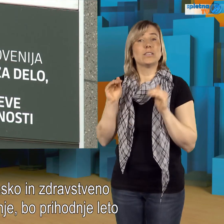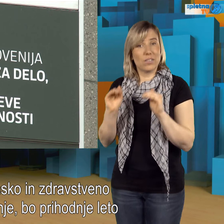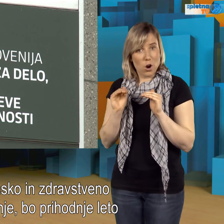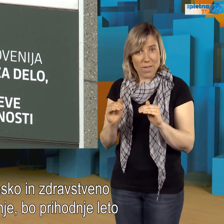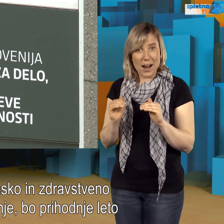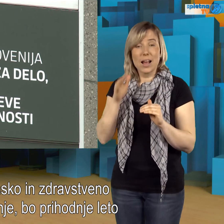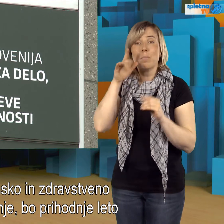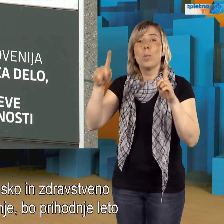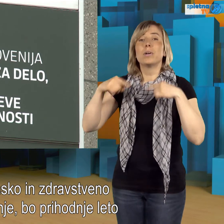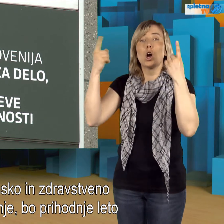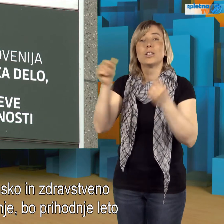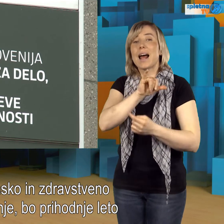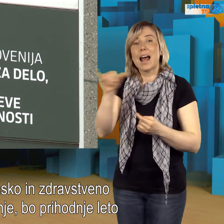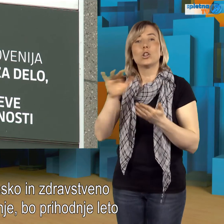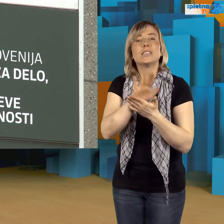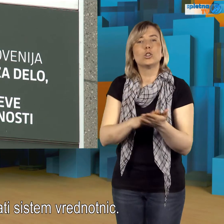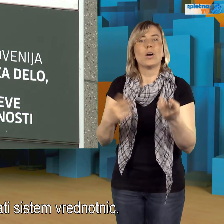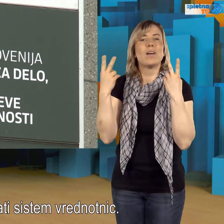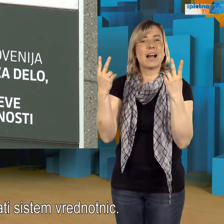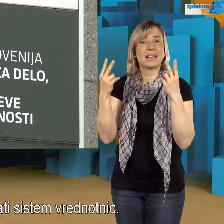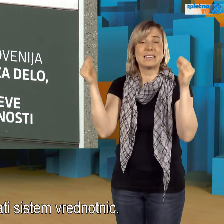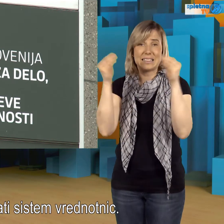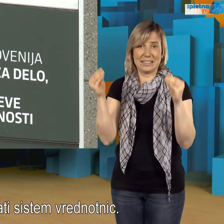prihodnje leto začel veljati sistem vrednotnic.